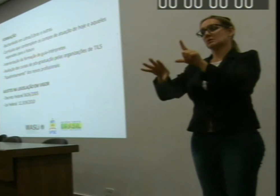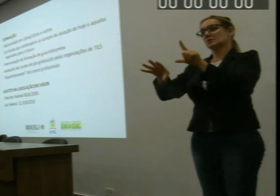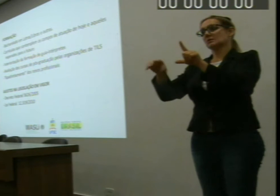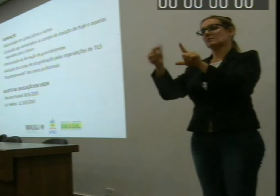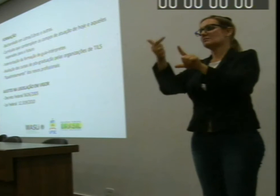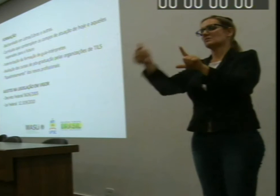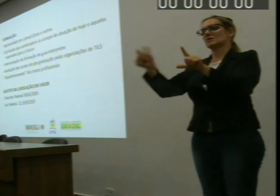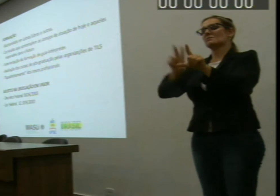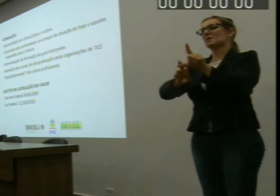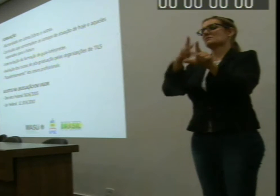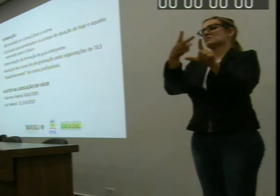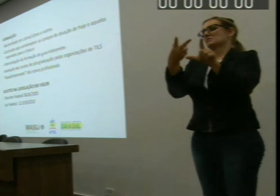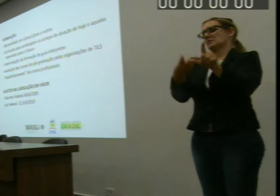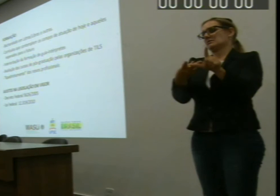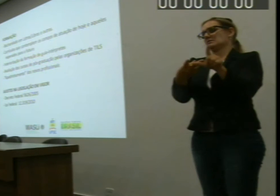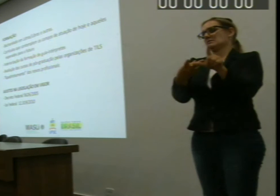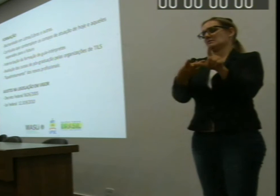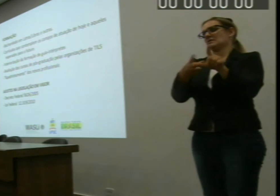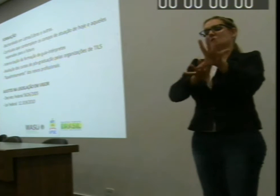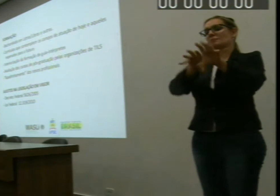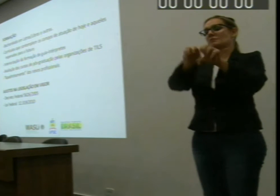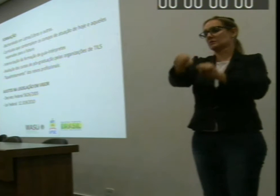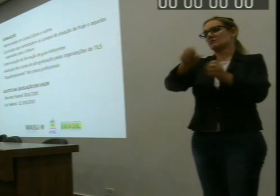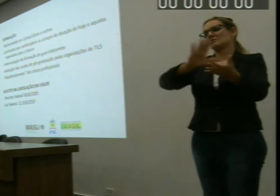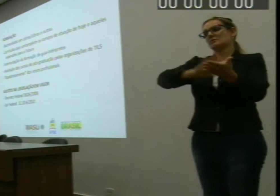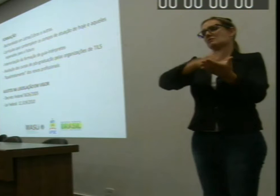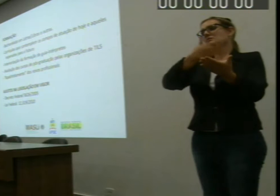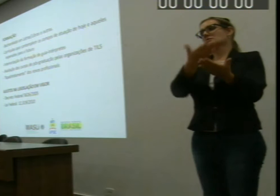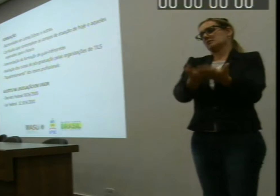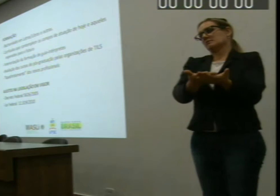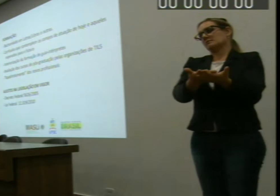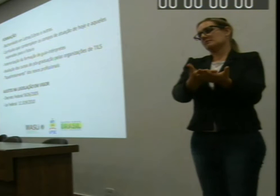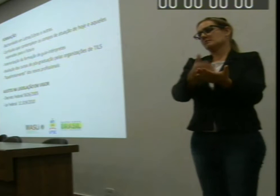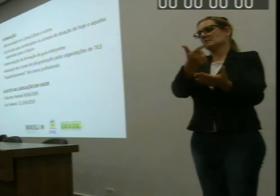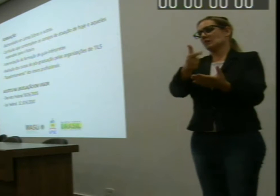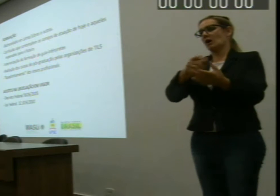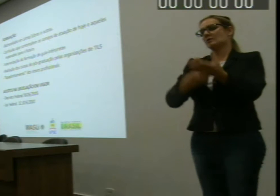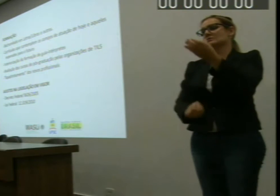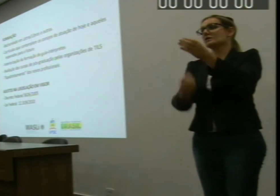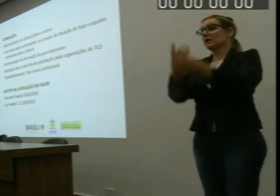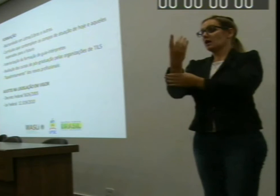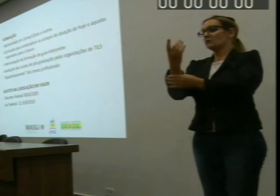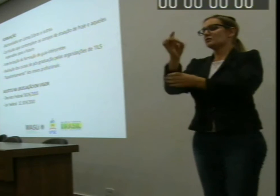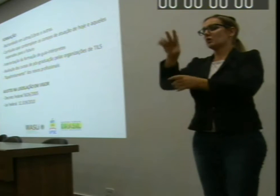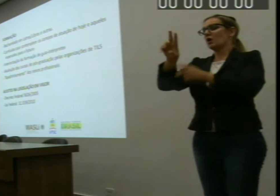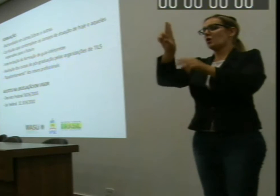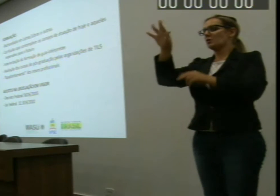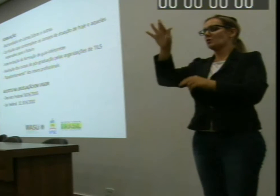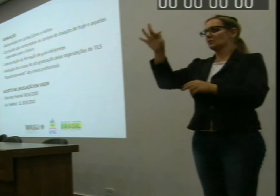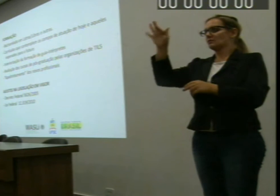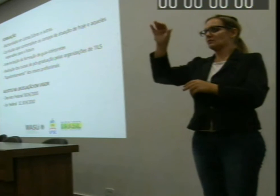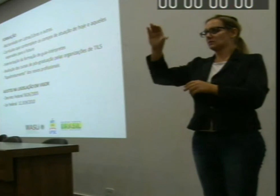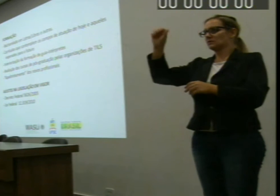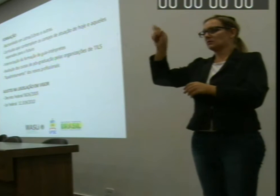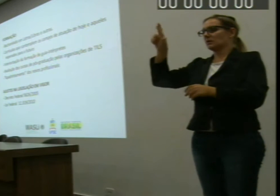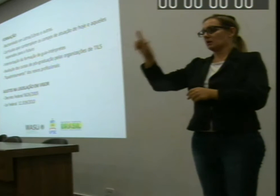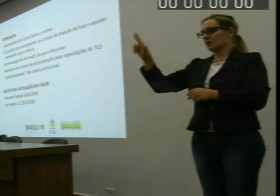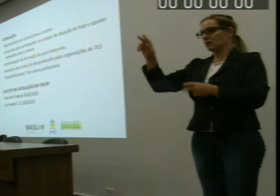não criaram bacharelados formação de tradutores intérpretes as que criaram foi a UFSCAR